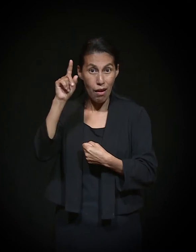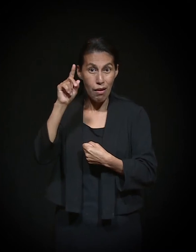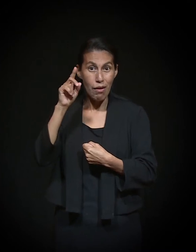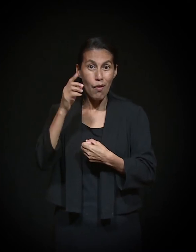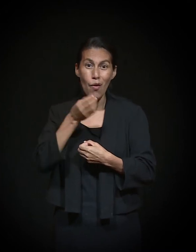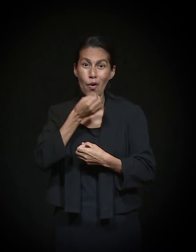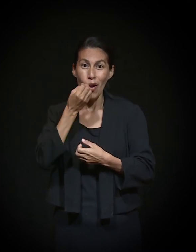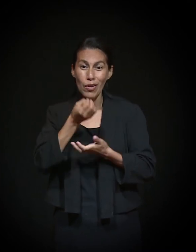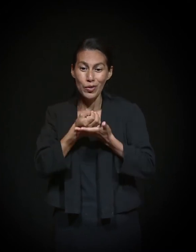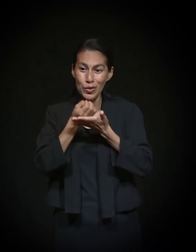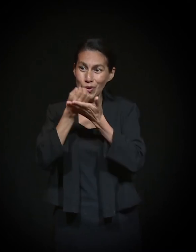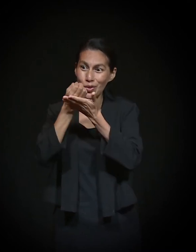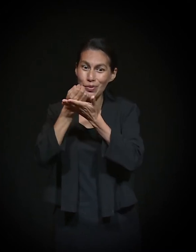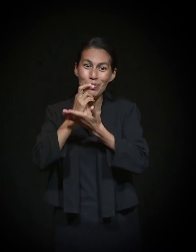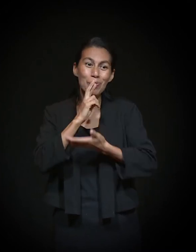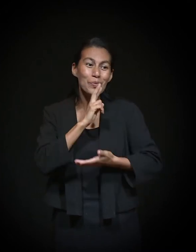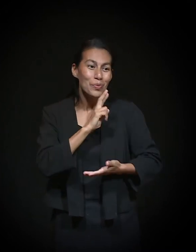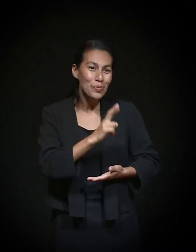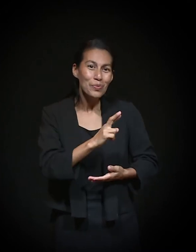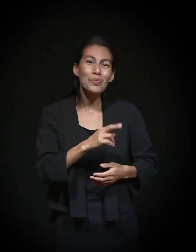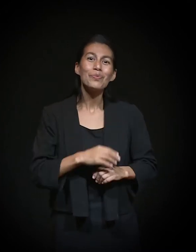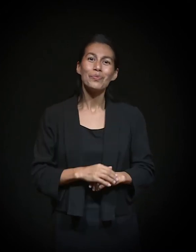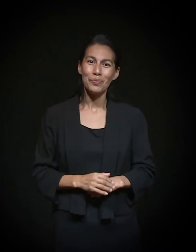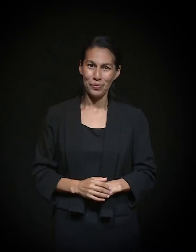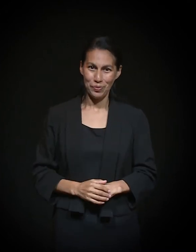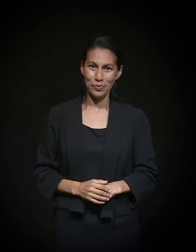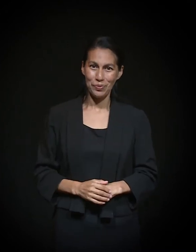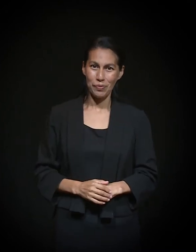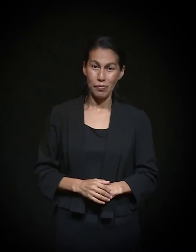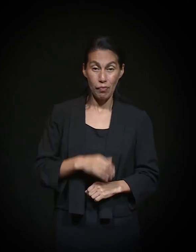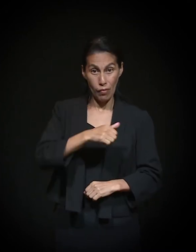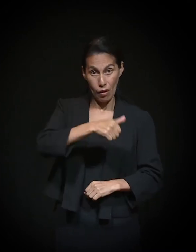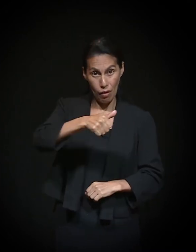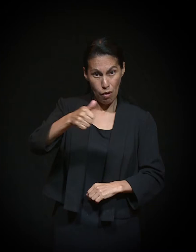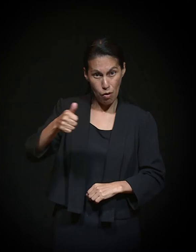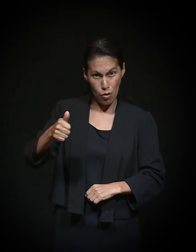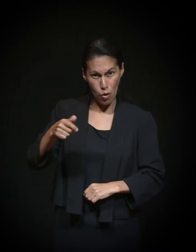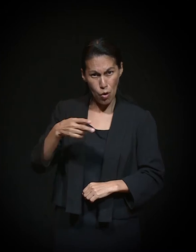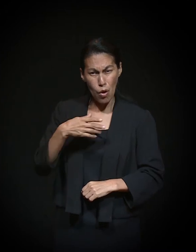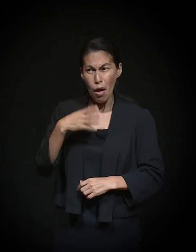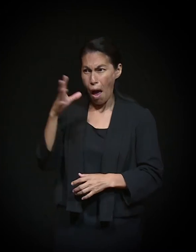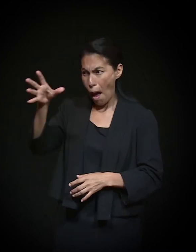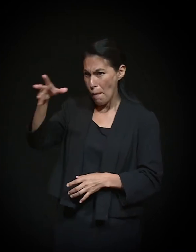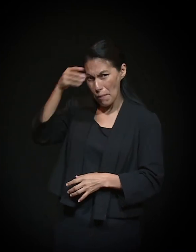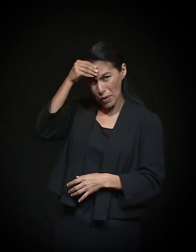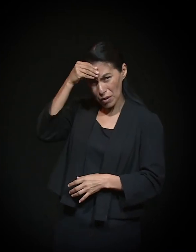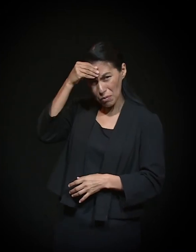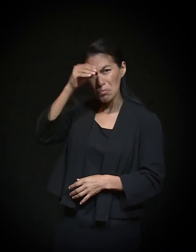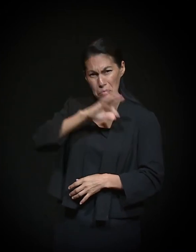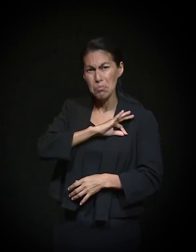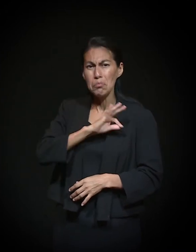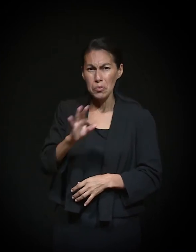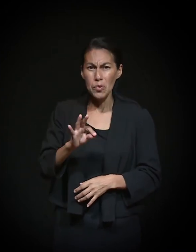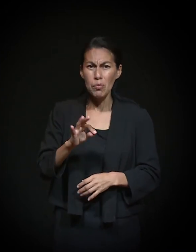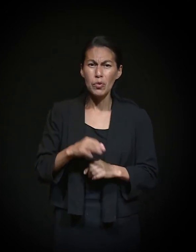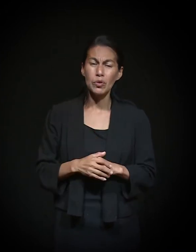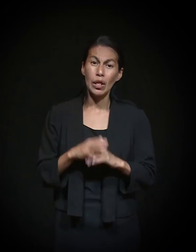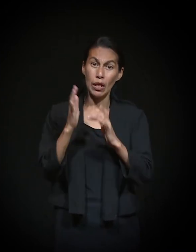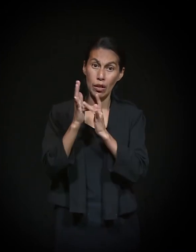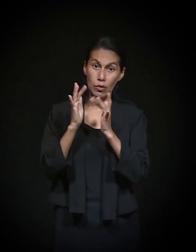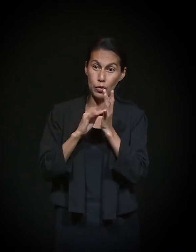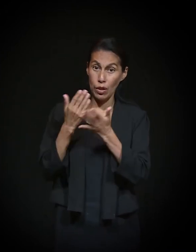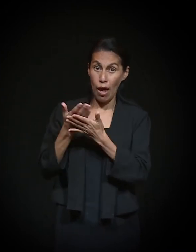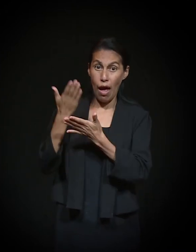sus oraciones. Y nosotros podemos aprender de ellos, porque Jesús dijo: dejen los